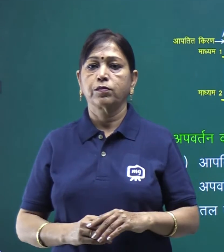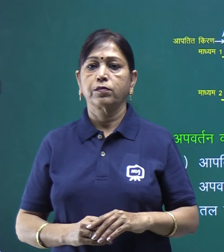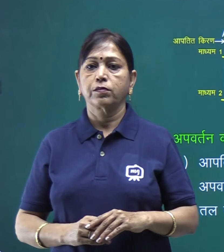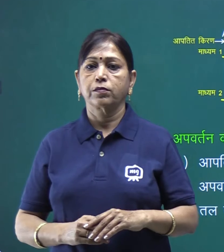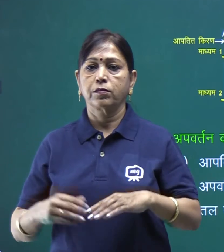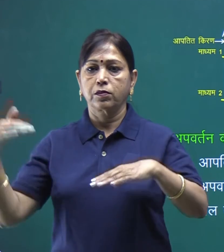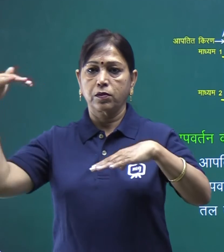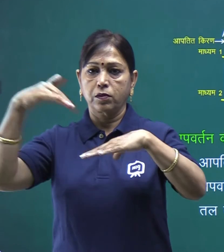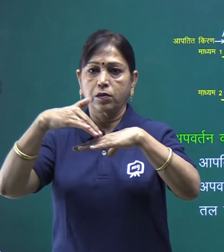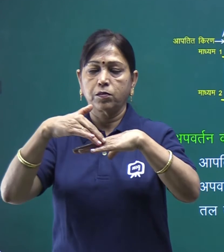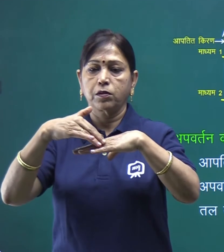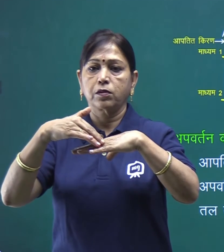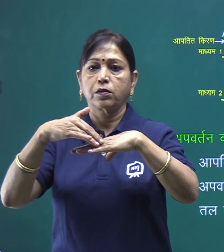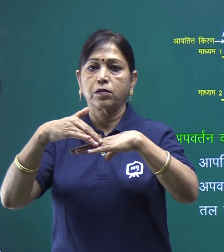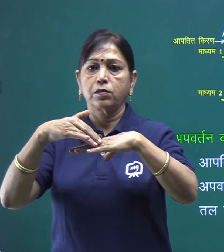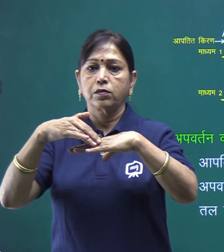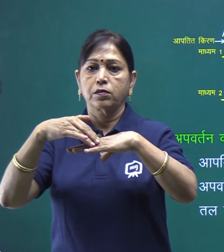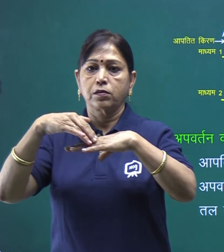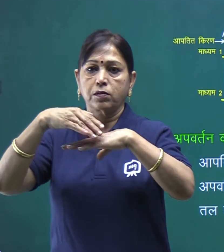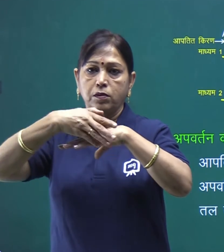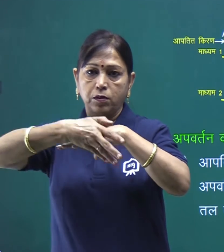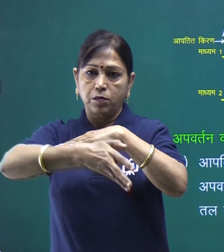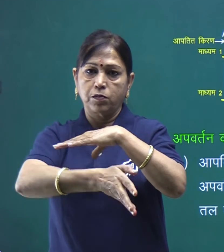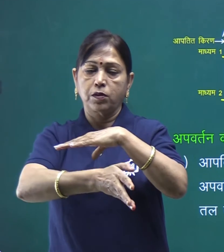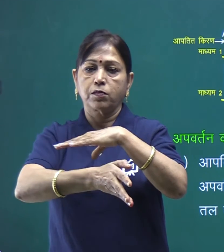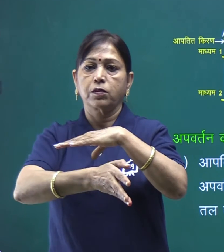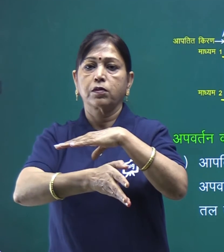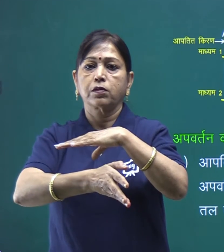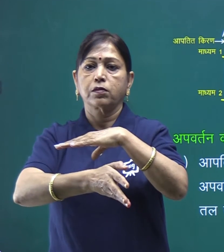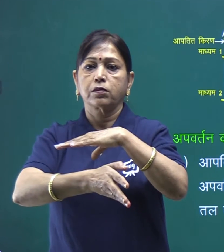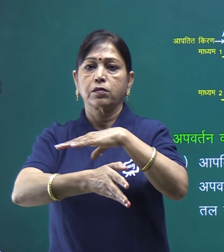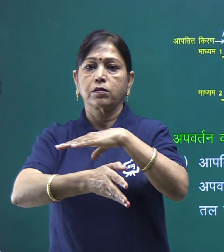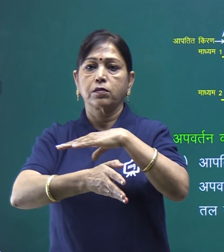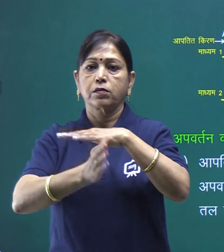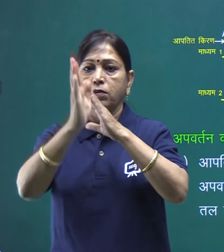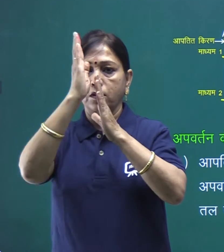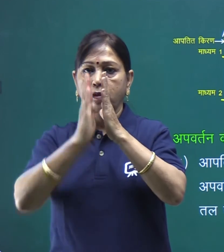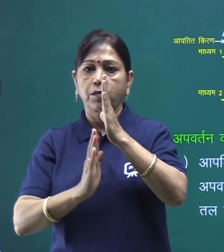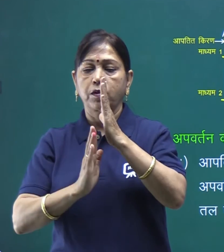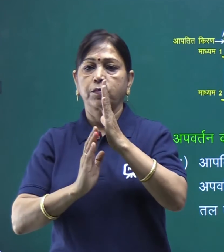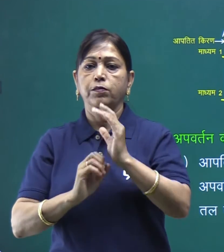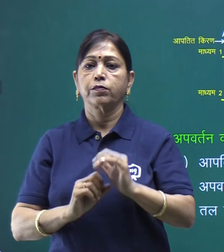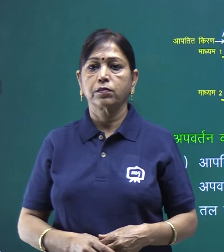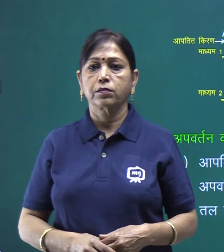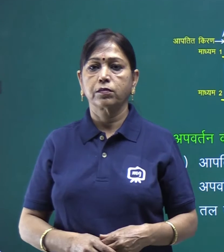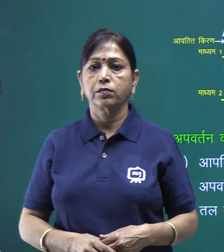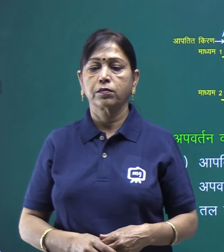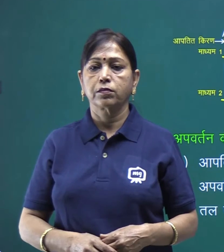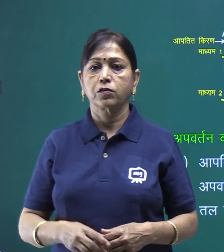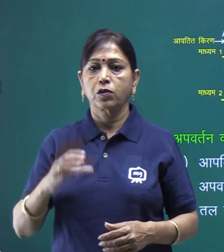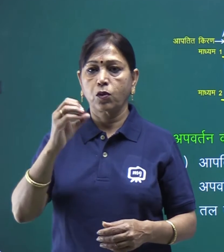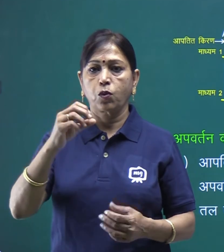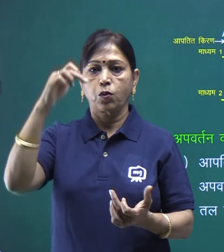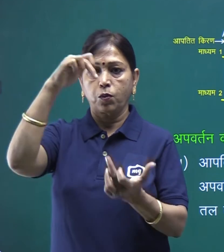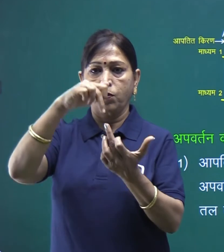ए आपतित किरण, बी अपवर्तित किरण, यह अभिलंब, ओ